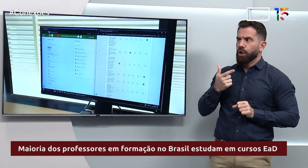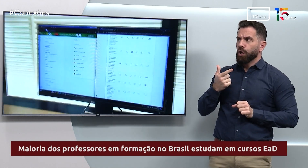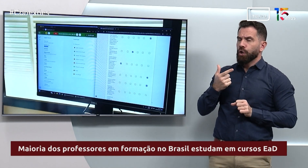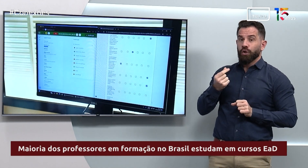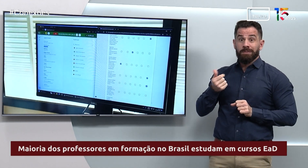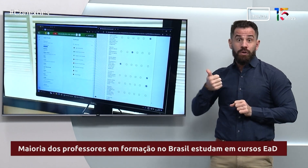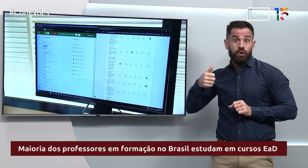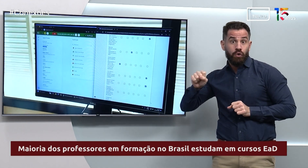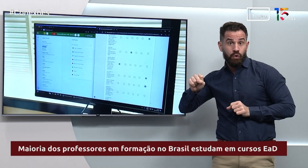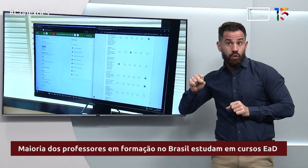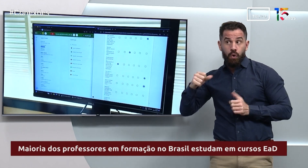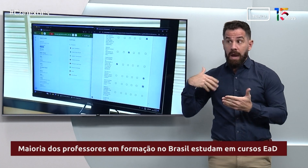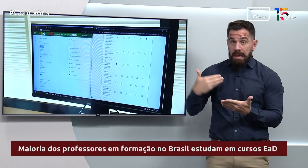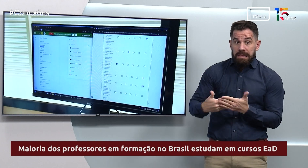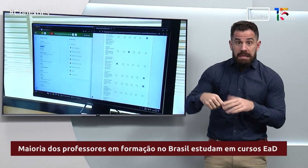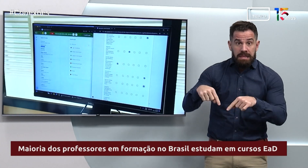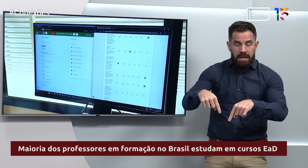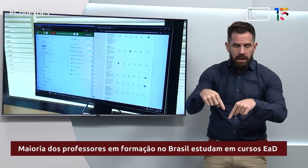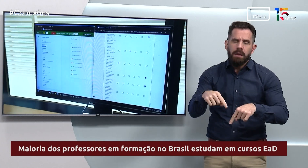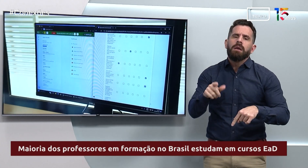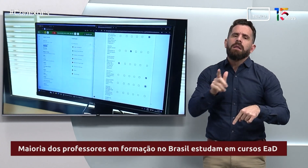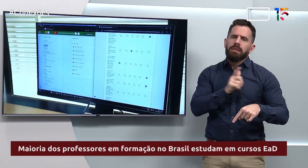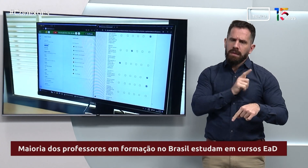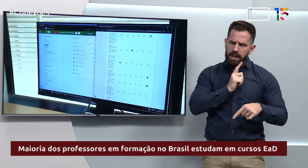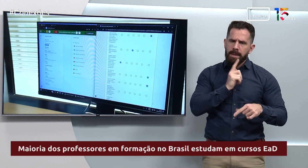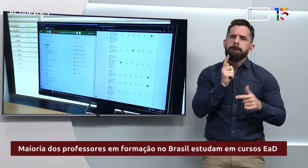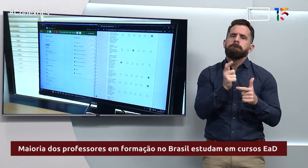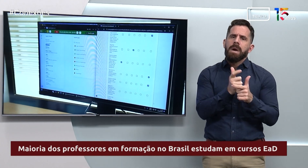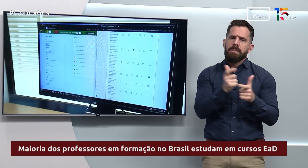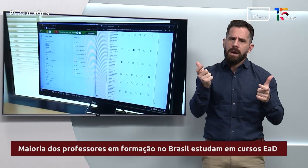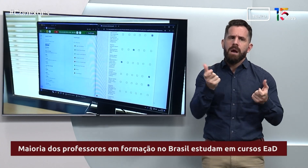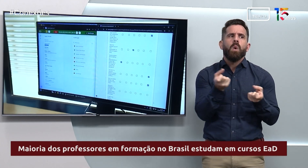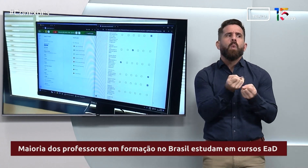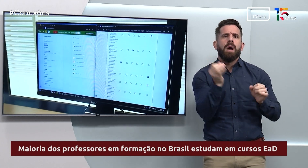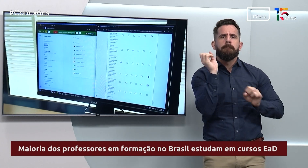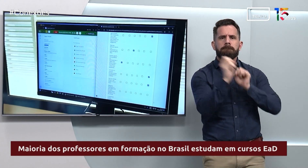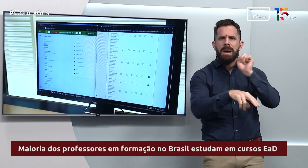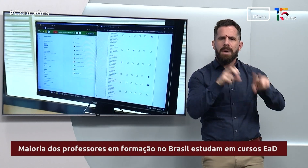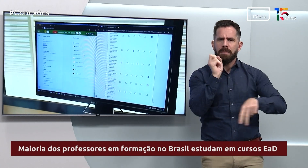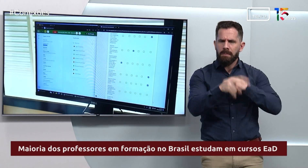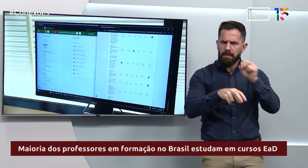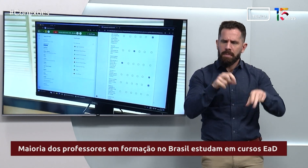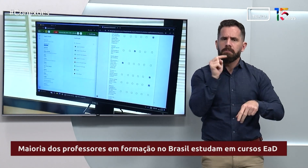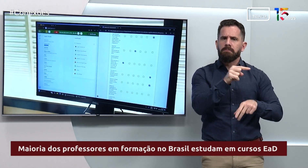até ao momento, nós tivemos um aumento na oferta de vagas em AD de